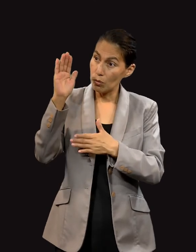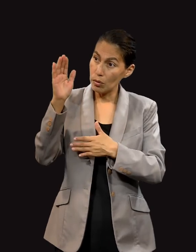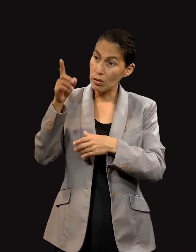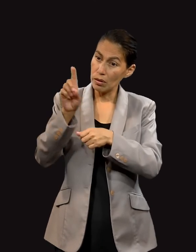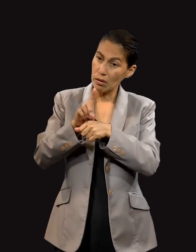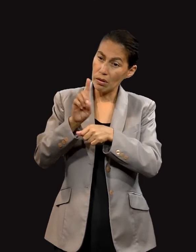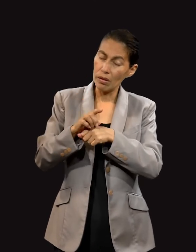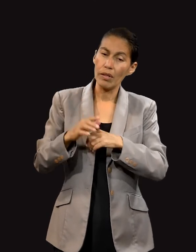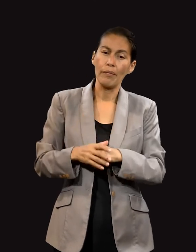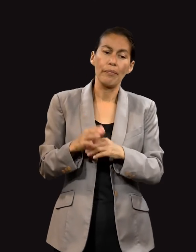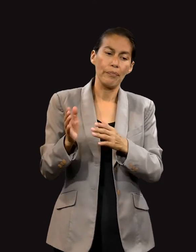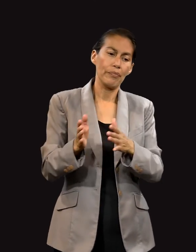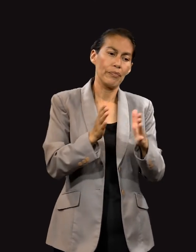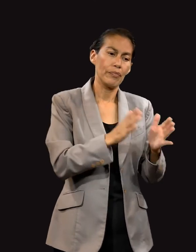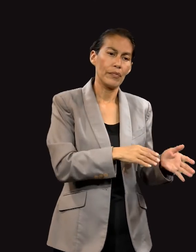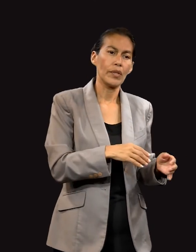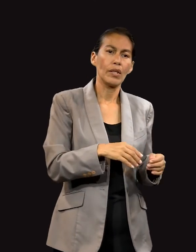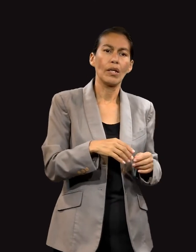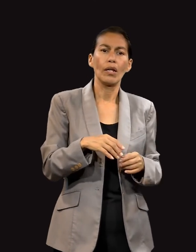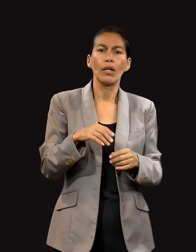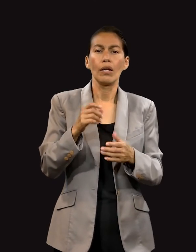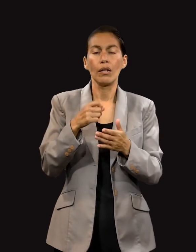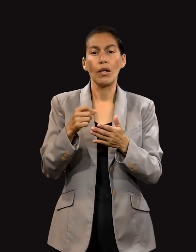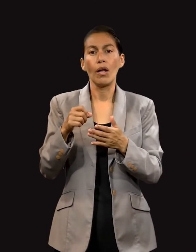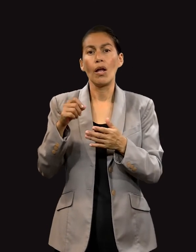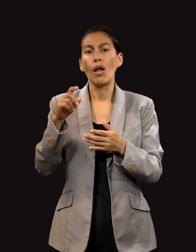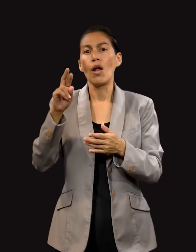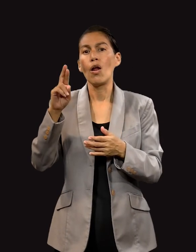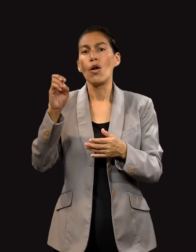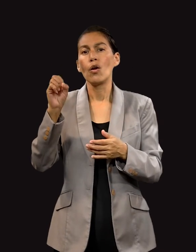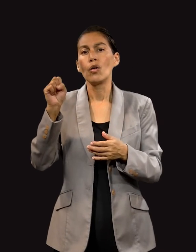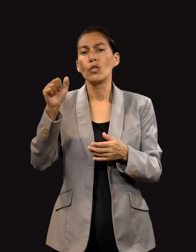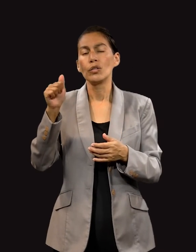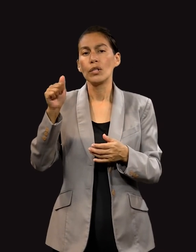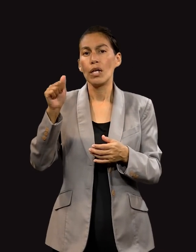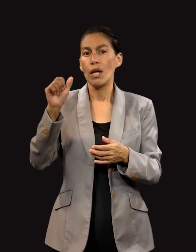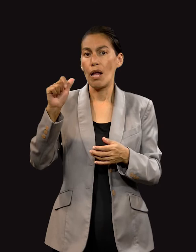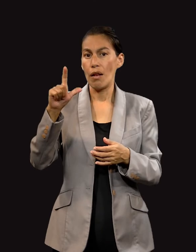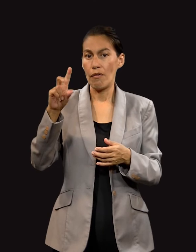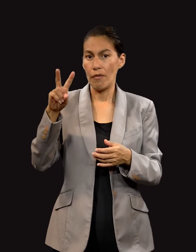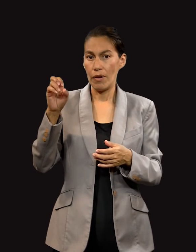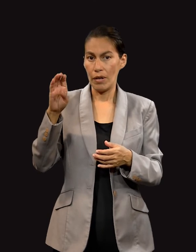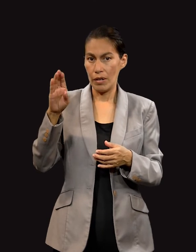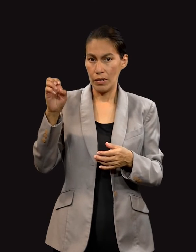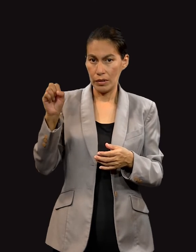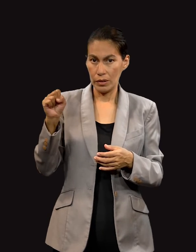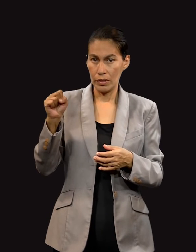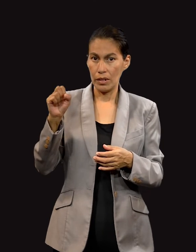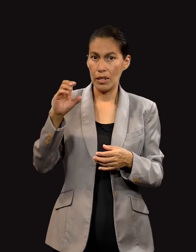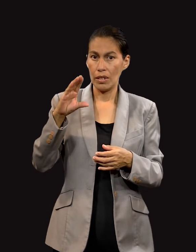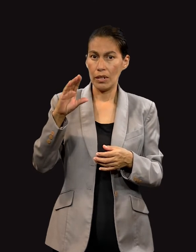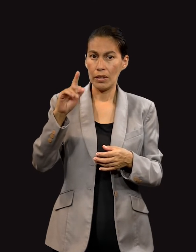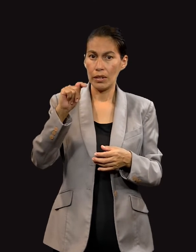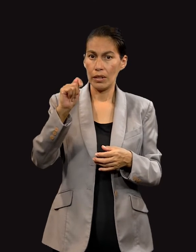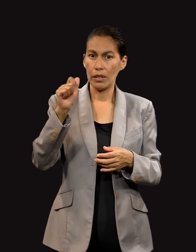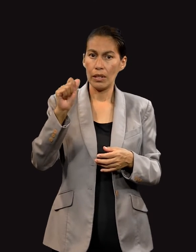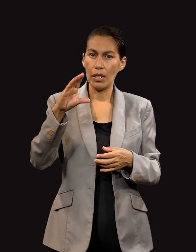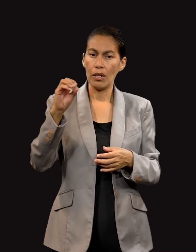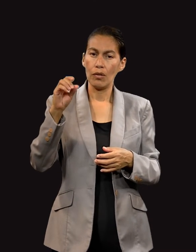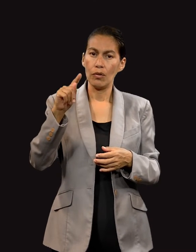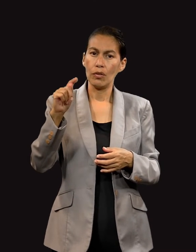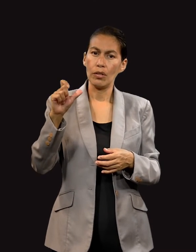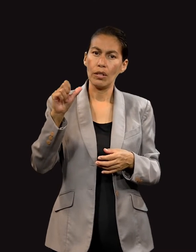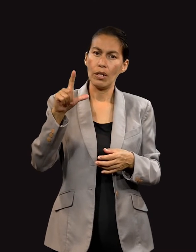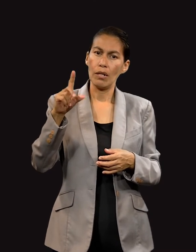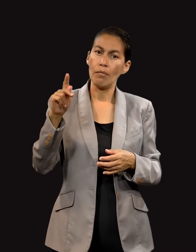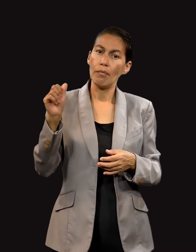Nos ha escrito también Jesús, por favor, incluyan en sus oraciones la salud de Rosa Álvarez de Tacotalpa, Tabasco. Desde luego que lo vamos